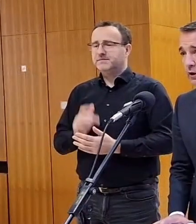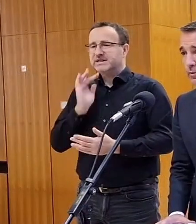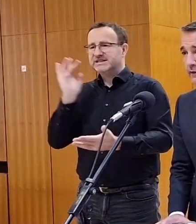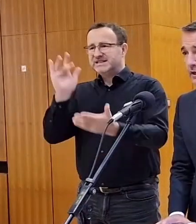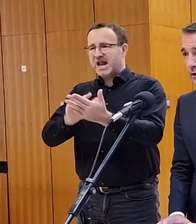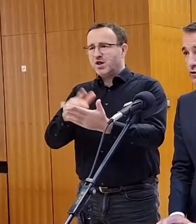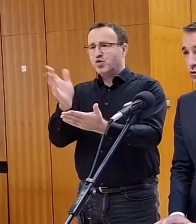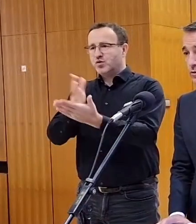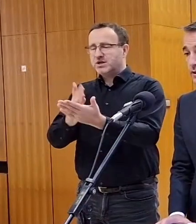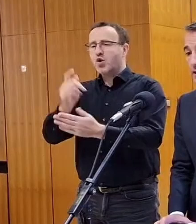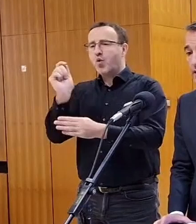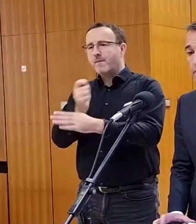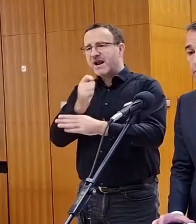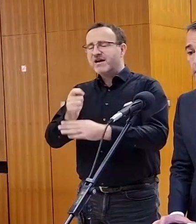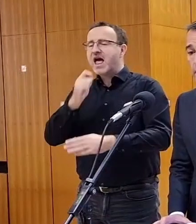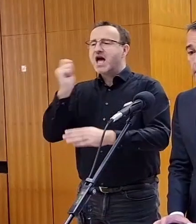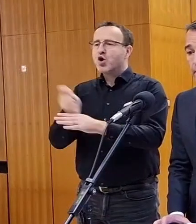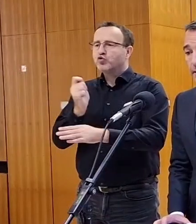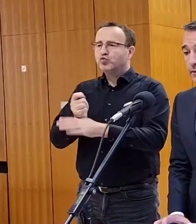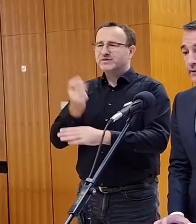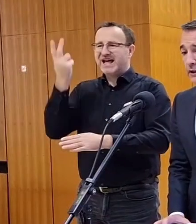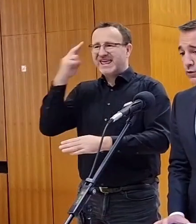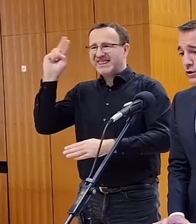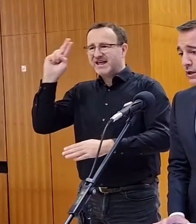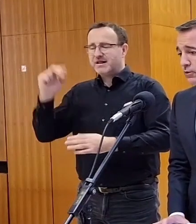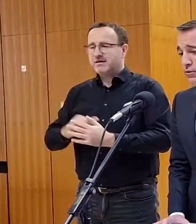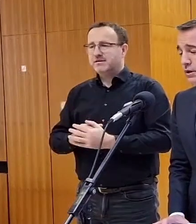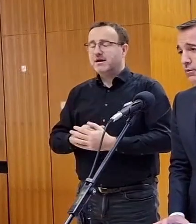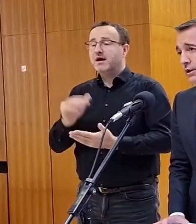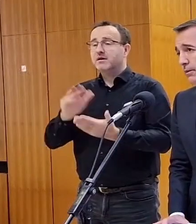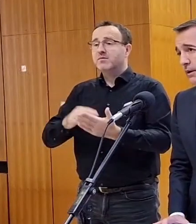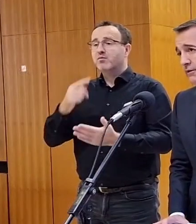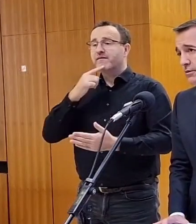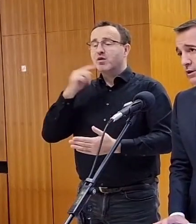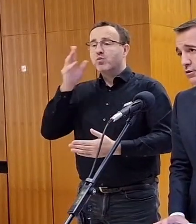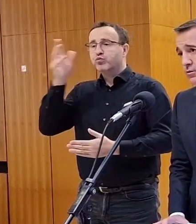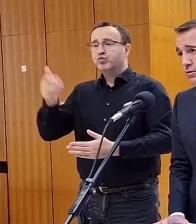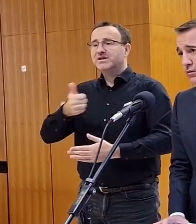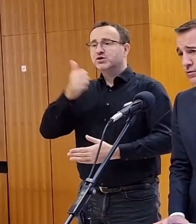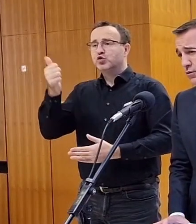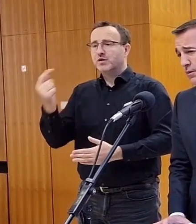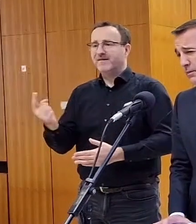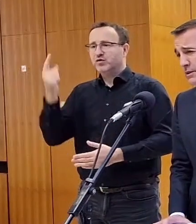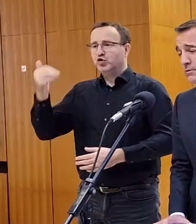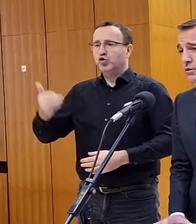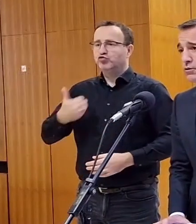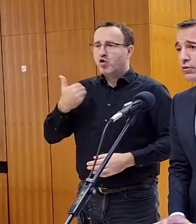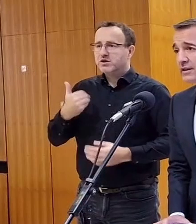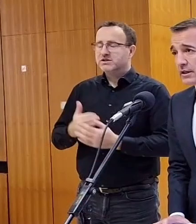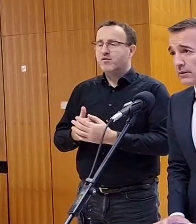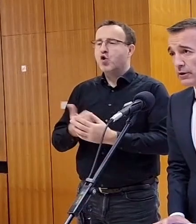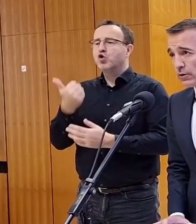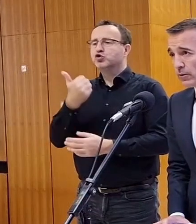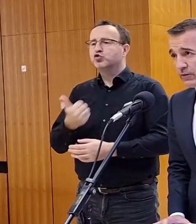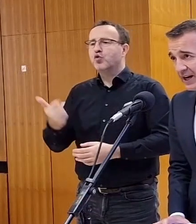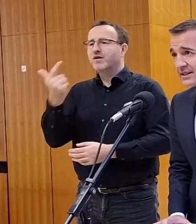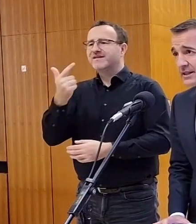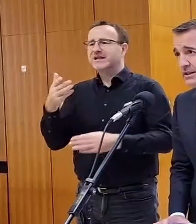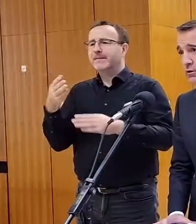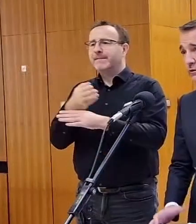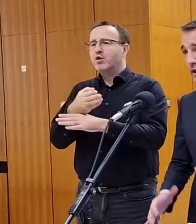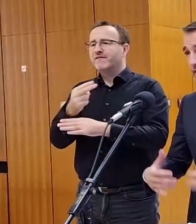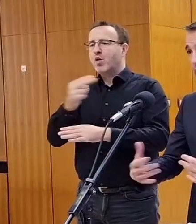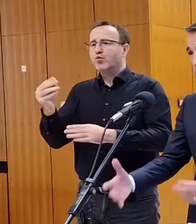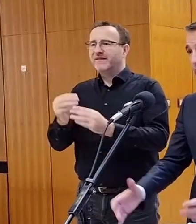cieliť aj na opravy a rekonštrukcii internátov. Treba aj povedať to, že na budúci rok ide pre vysoké školstvo zhruba, myslím, že o 120 miliónov eur